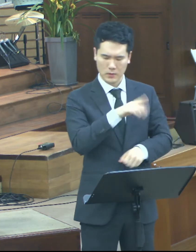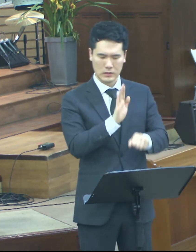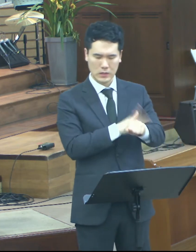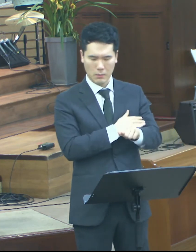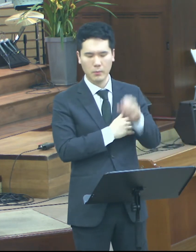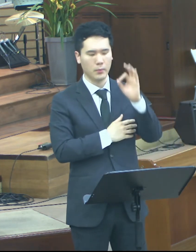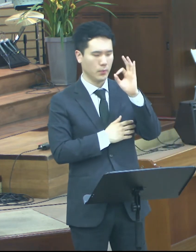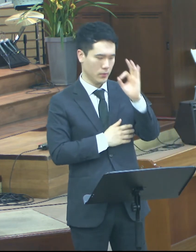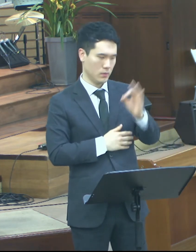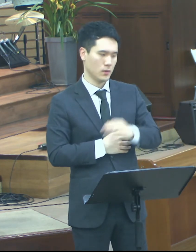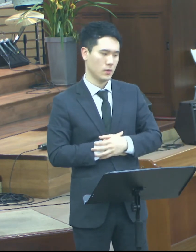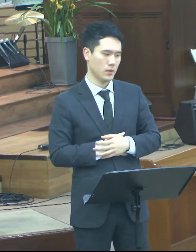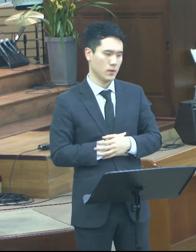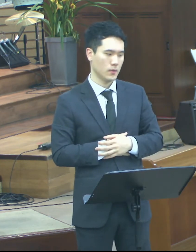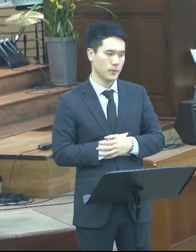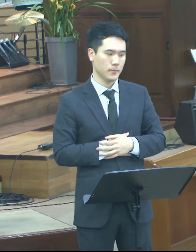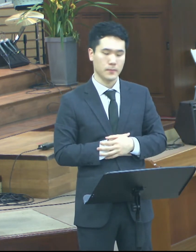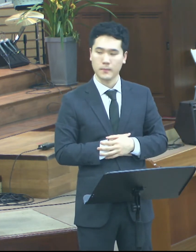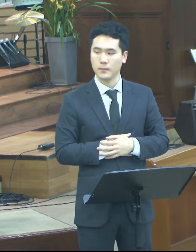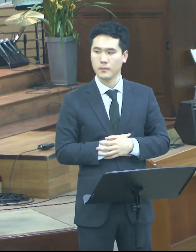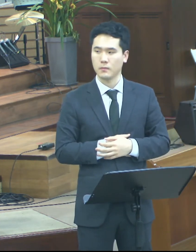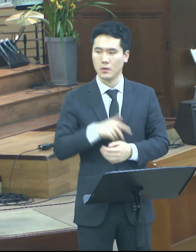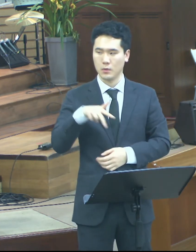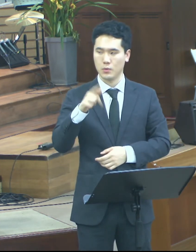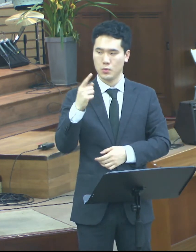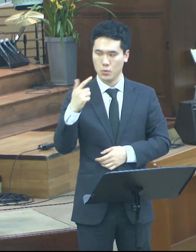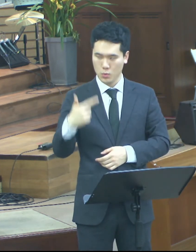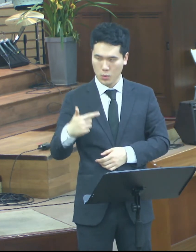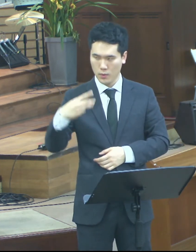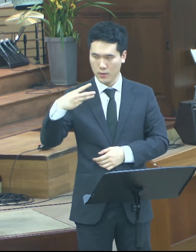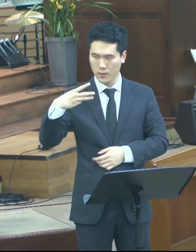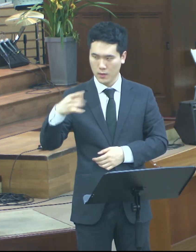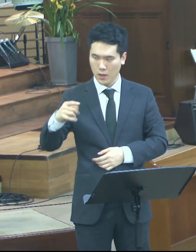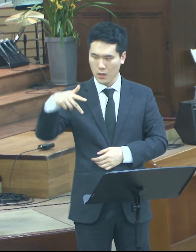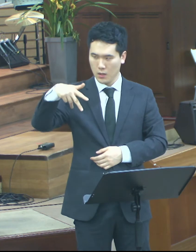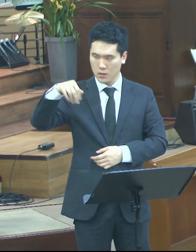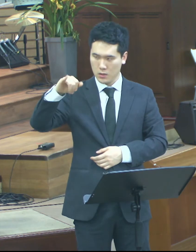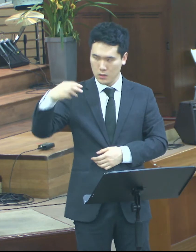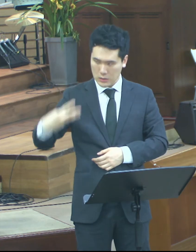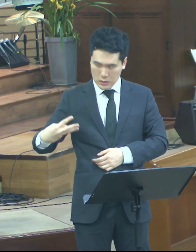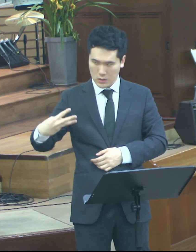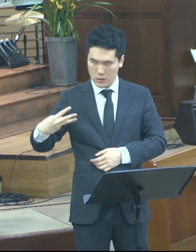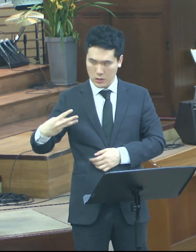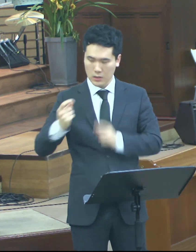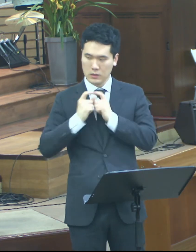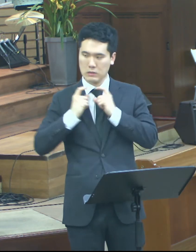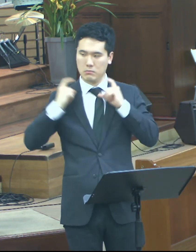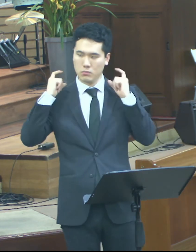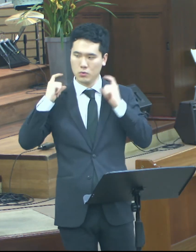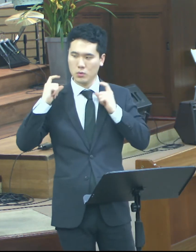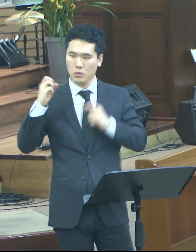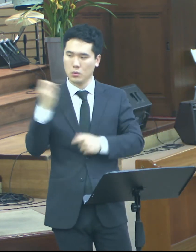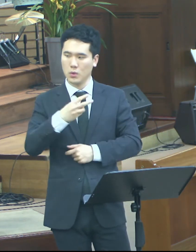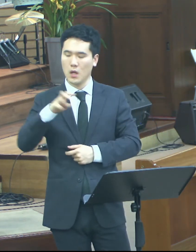하셨죠. 존 태칠이라는 신부가 있고요. 마틴 루터라는 신부가 있었어요.